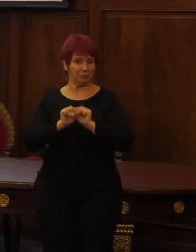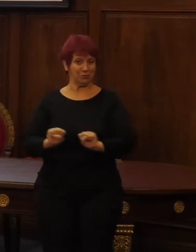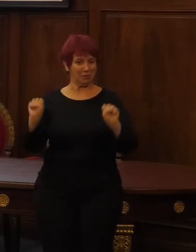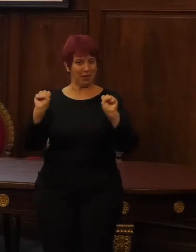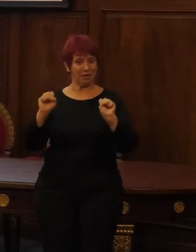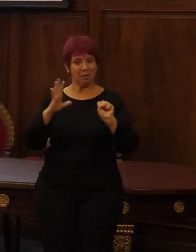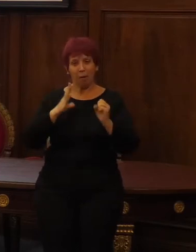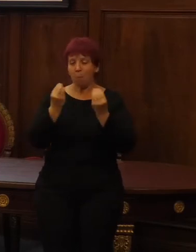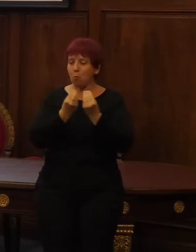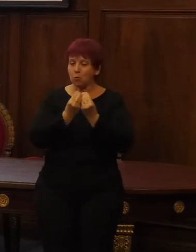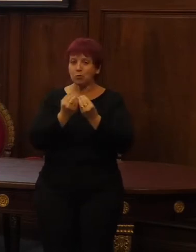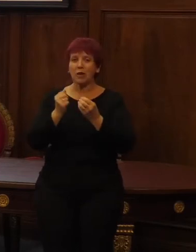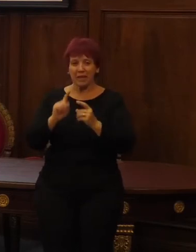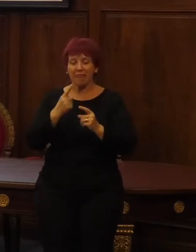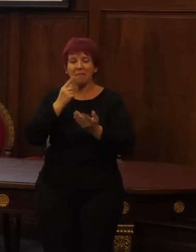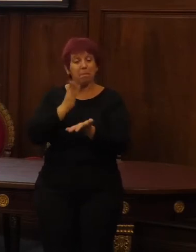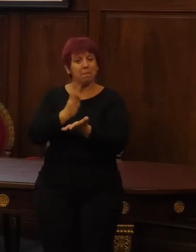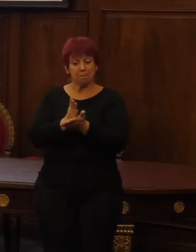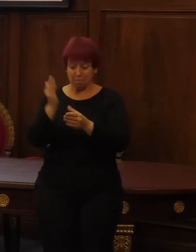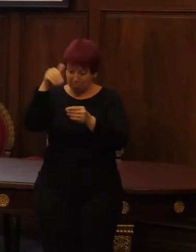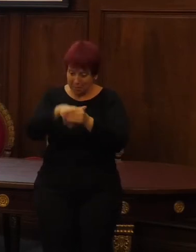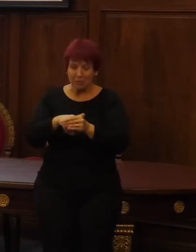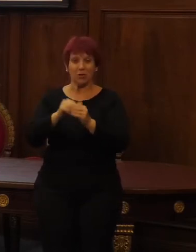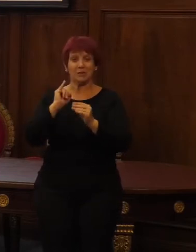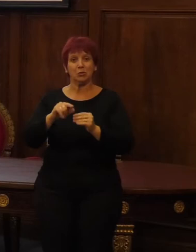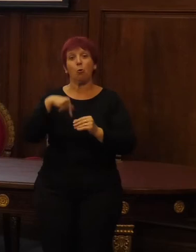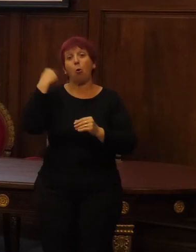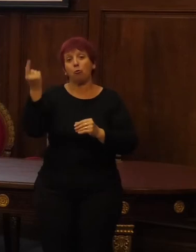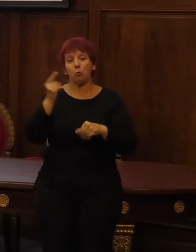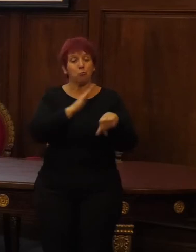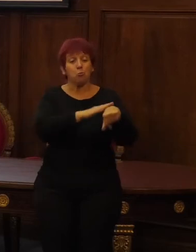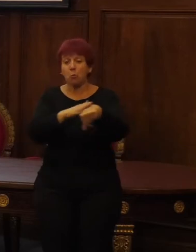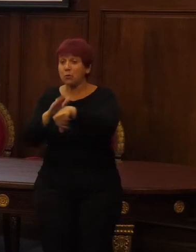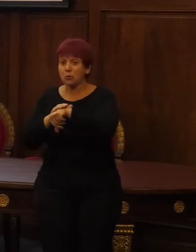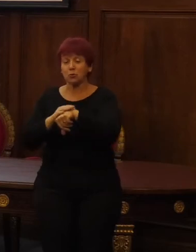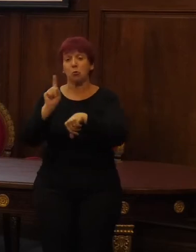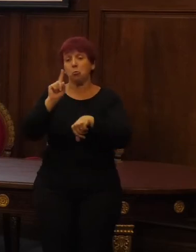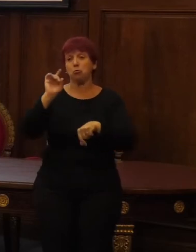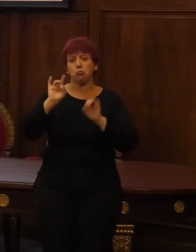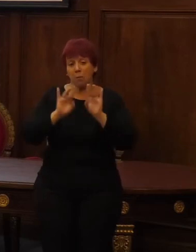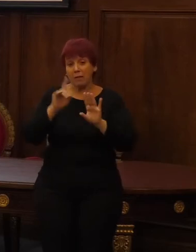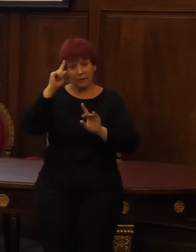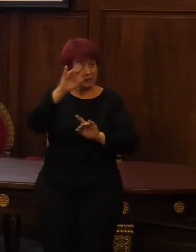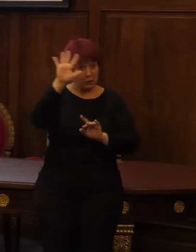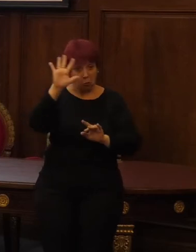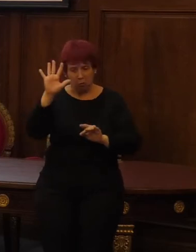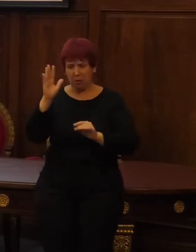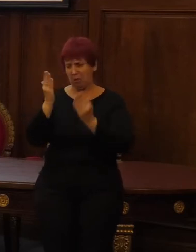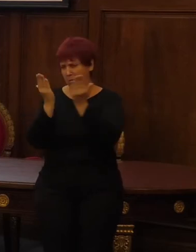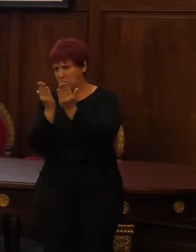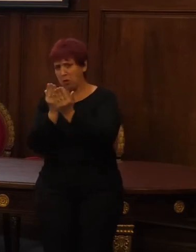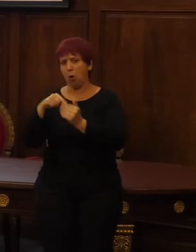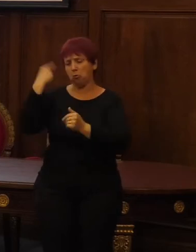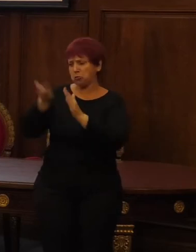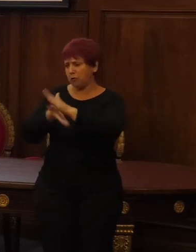Tantas y tantos que pertenecen y pertenecieron a otras disciplinas que no son la psicología, a estudiantes,